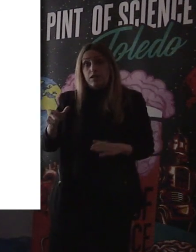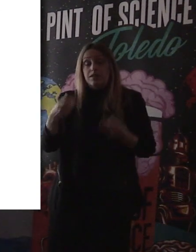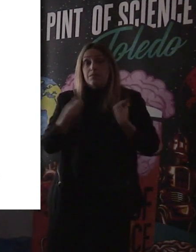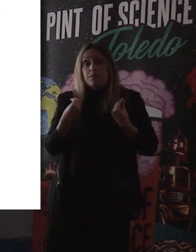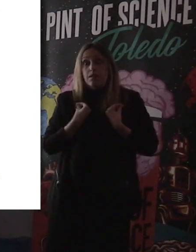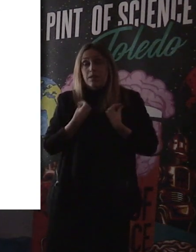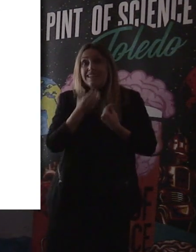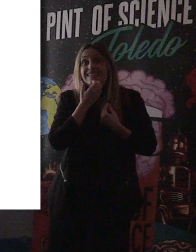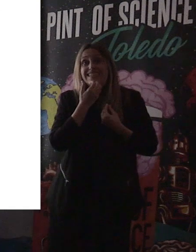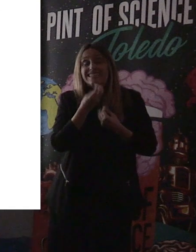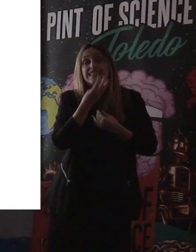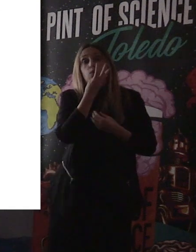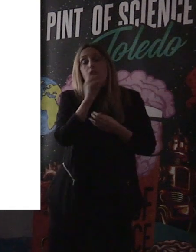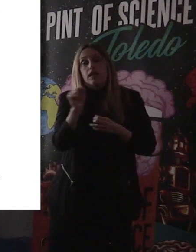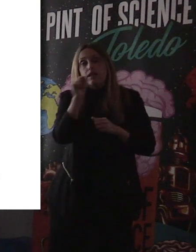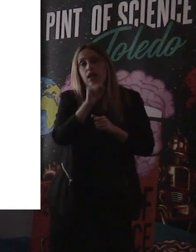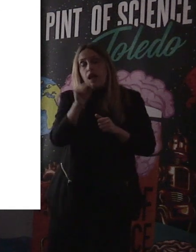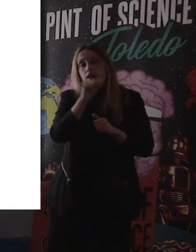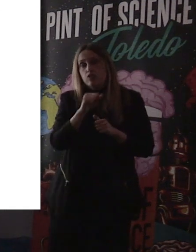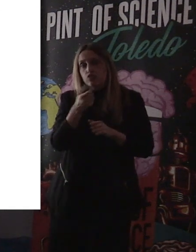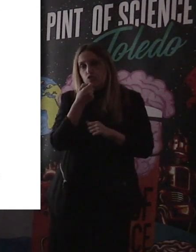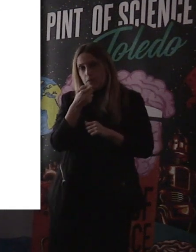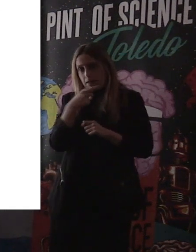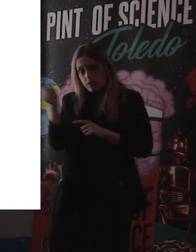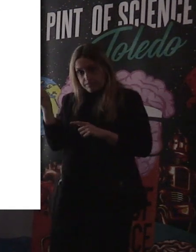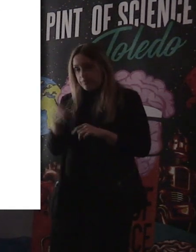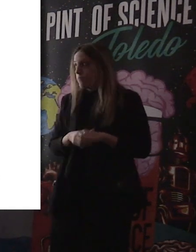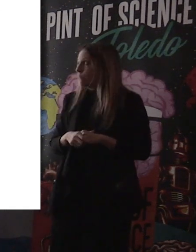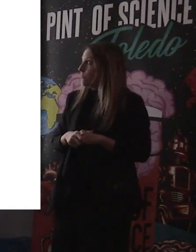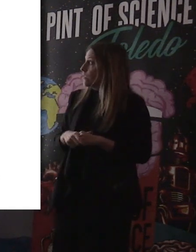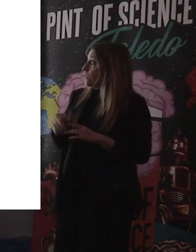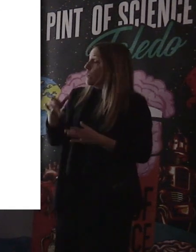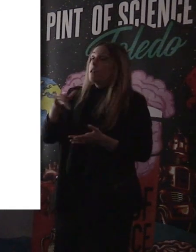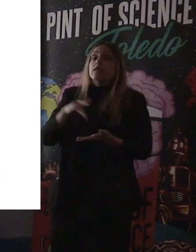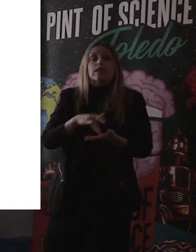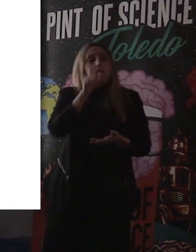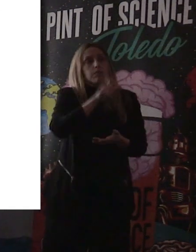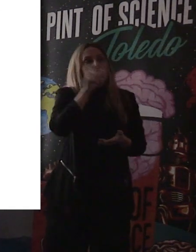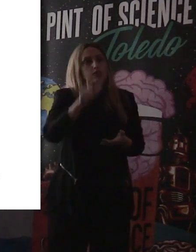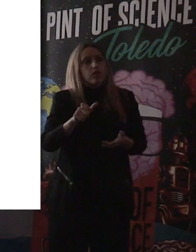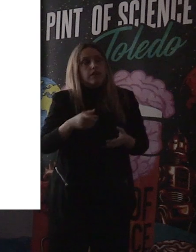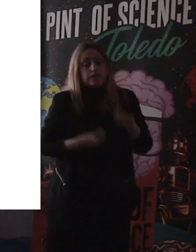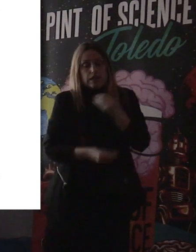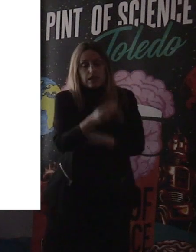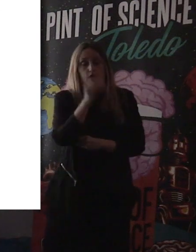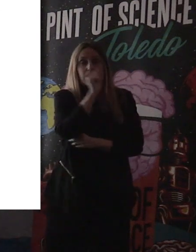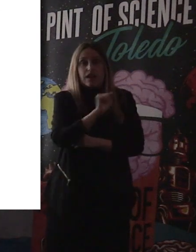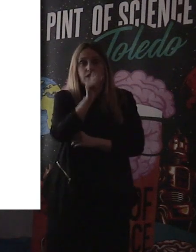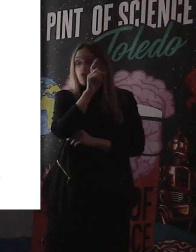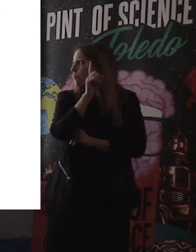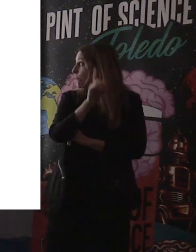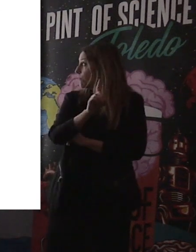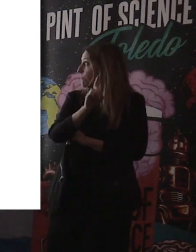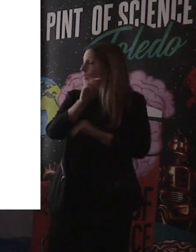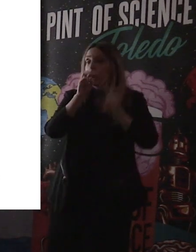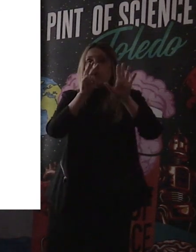50, 70, etcétera, años de edad. De la gente que nació en 1851,